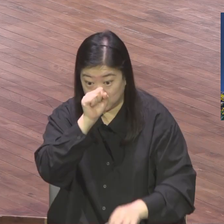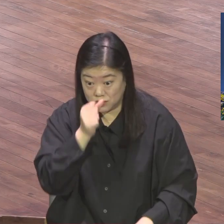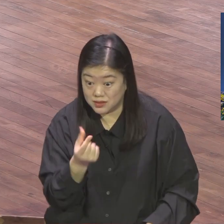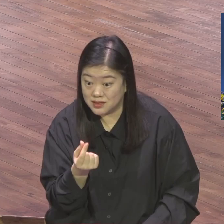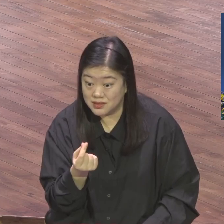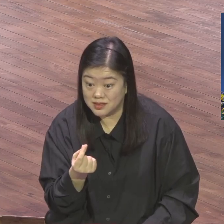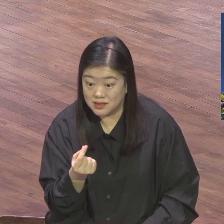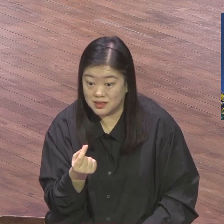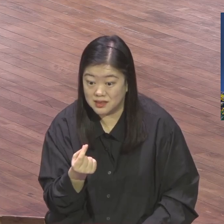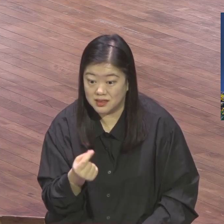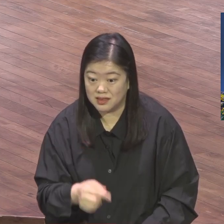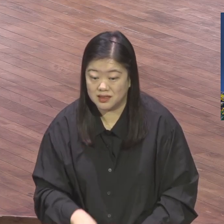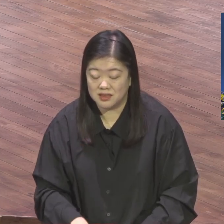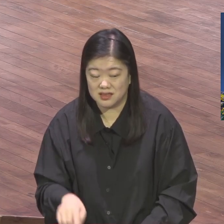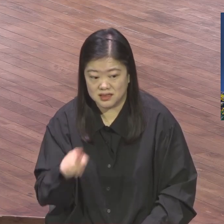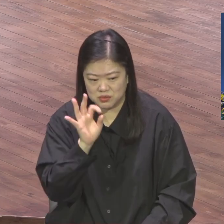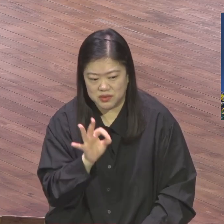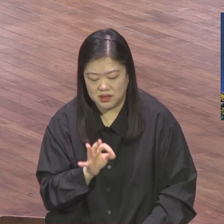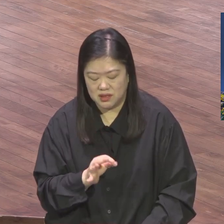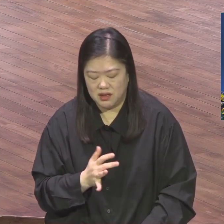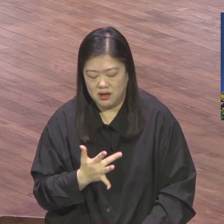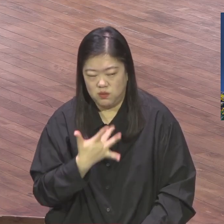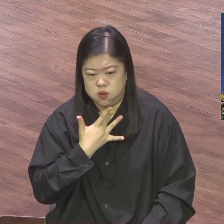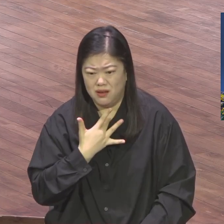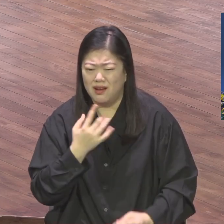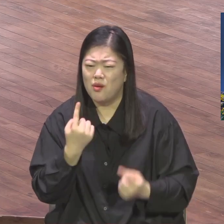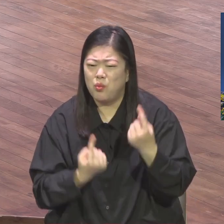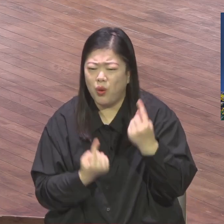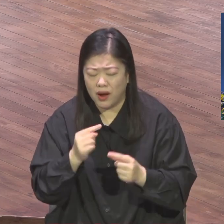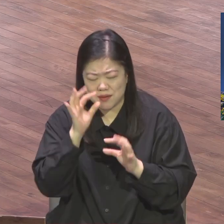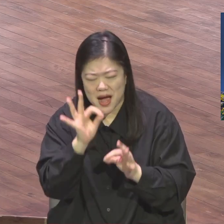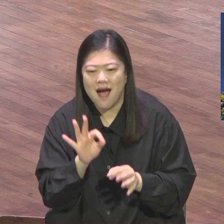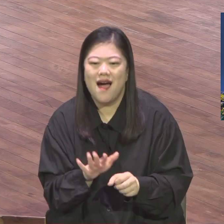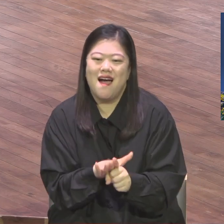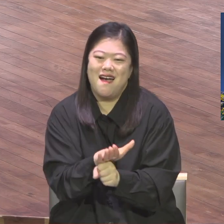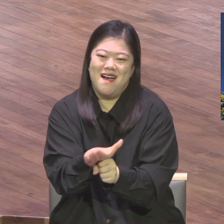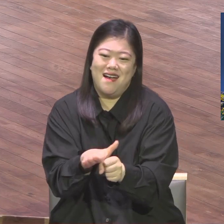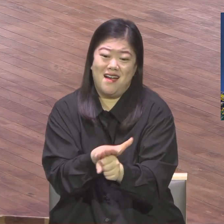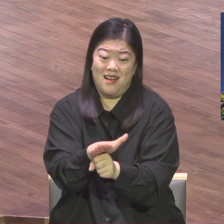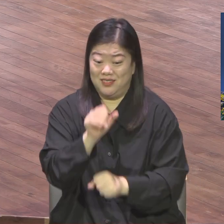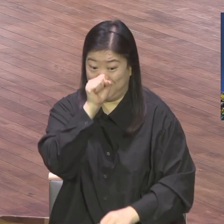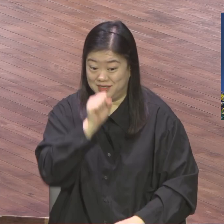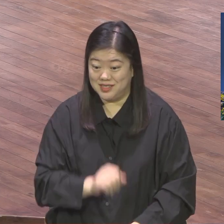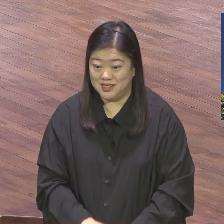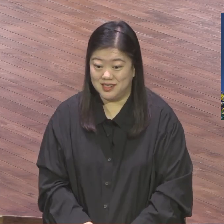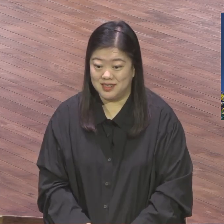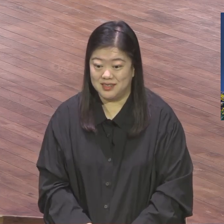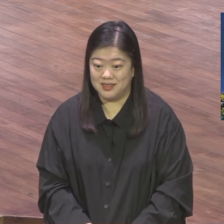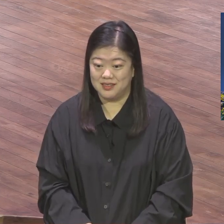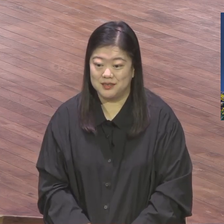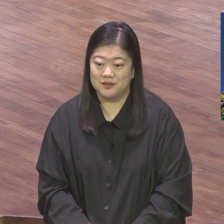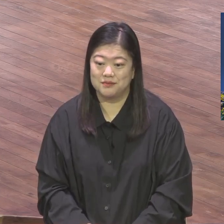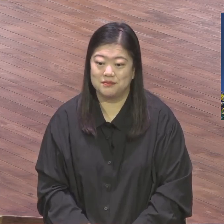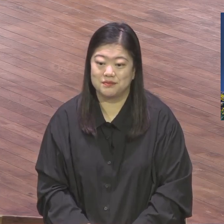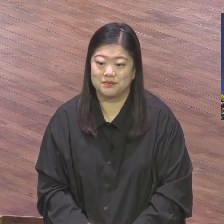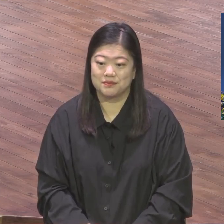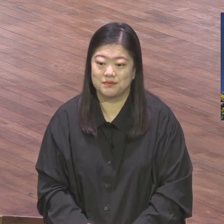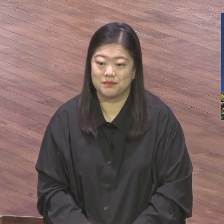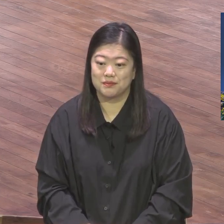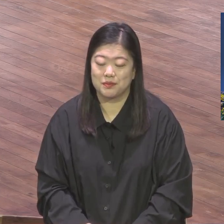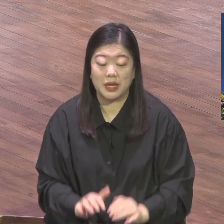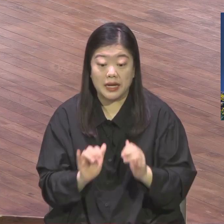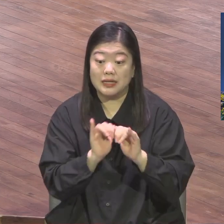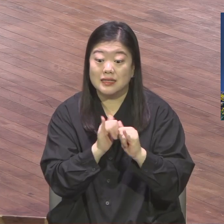너는 나에게 최고의 존귀한 존재다. 아멘. 자, 그런데 많은